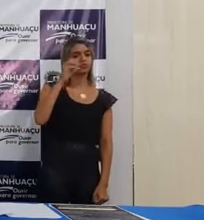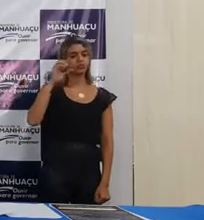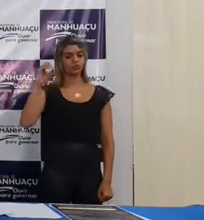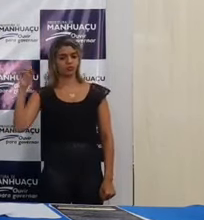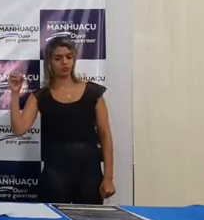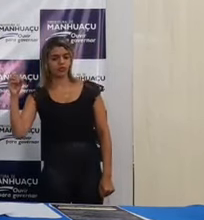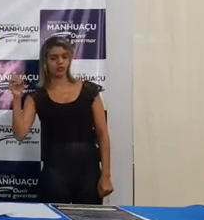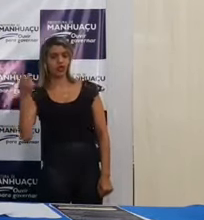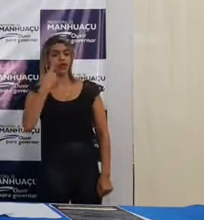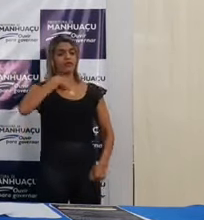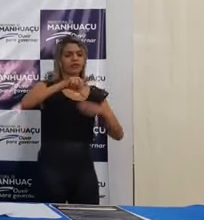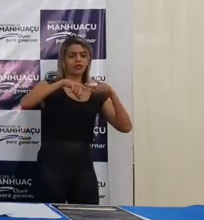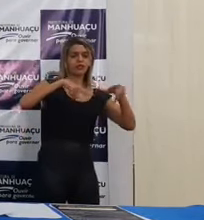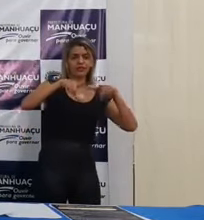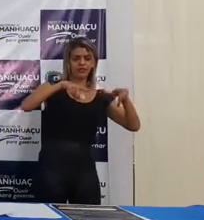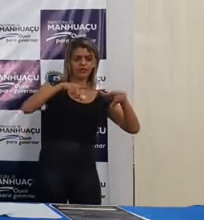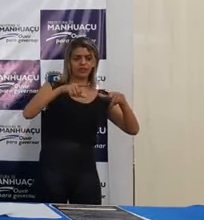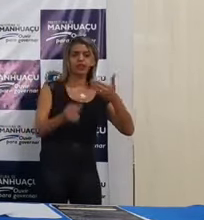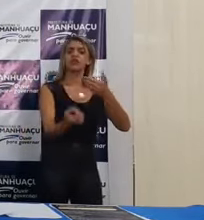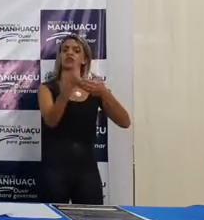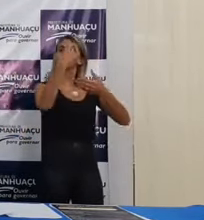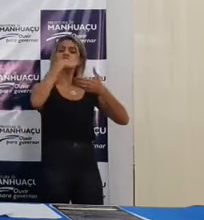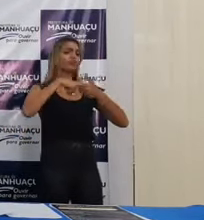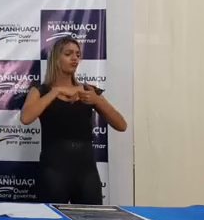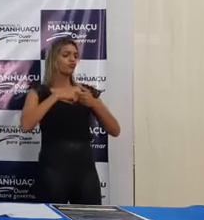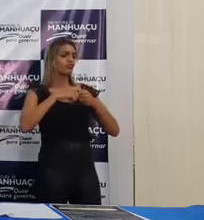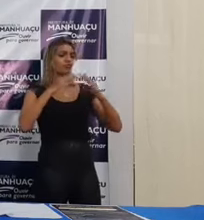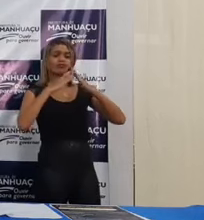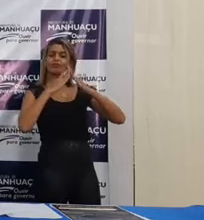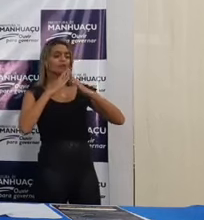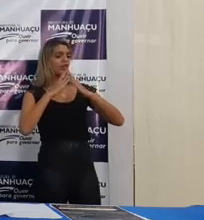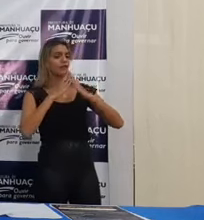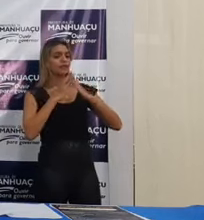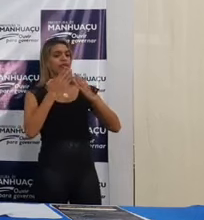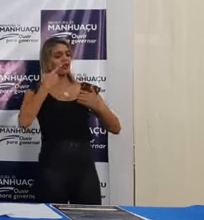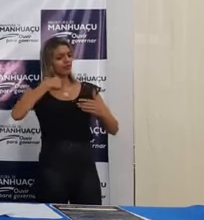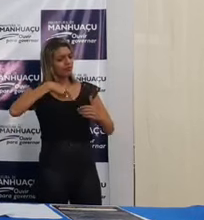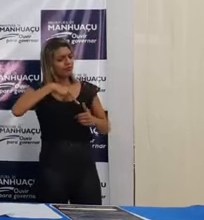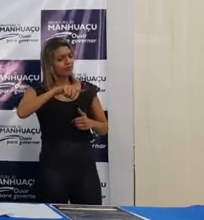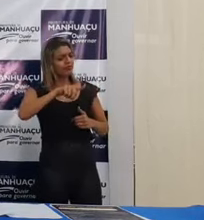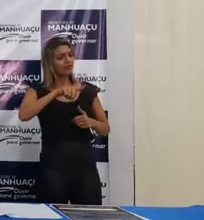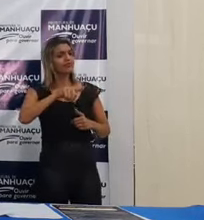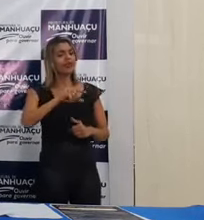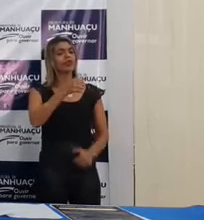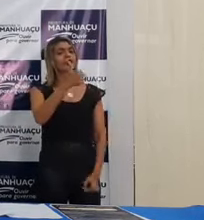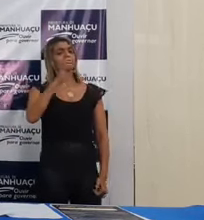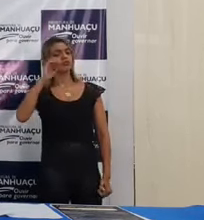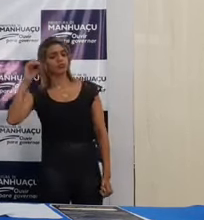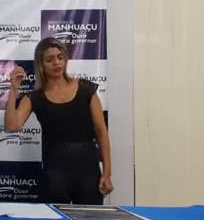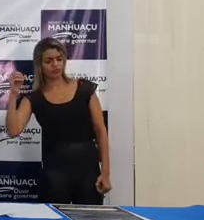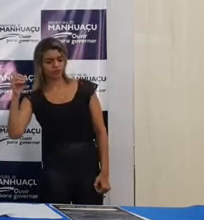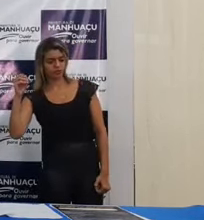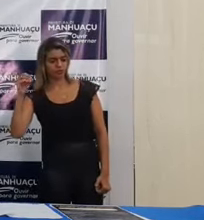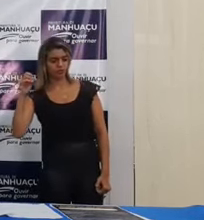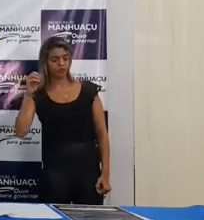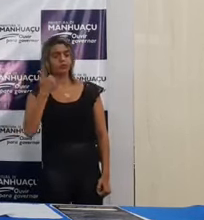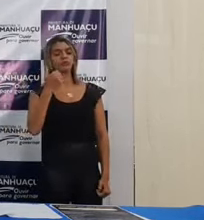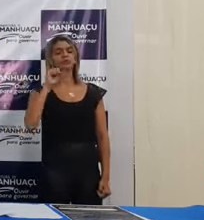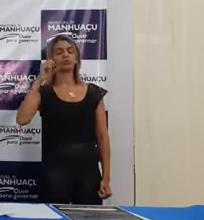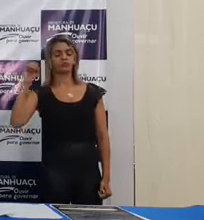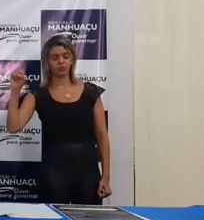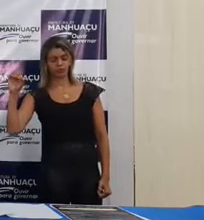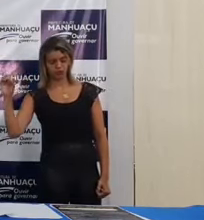A questão da circulação de pessoas. 24 mil pessoas trabalhando. Se todo mundo for